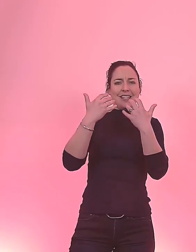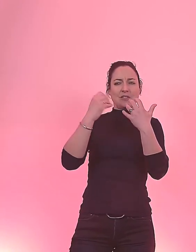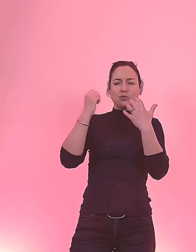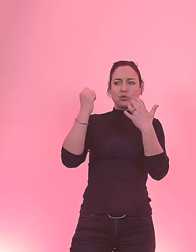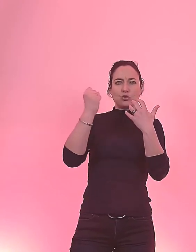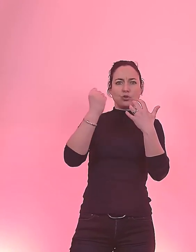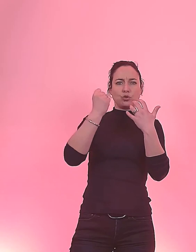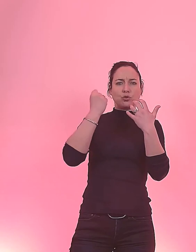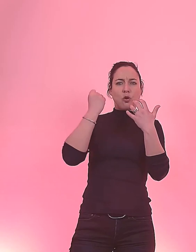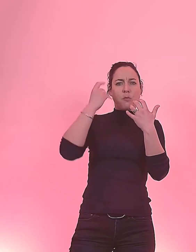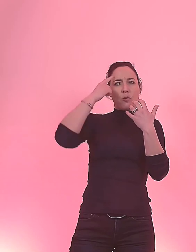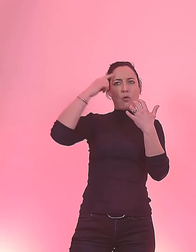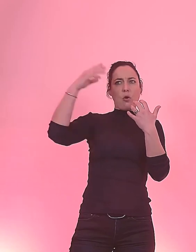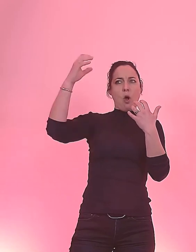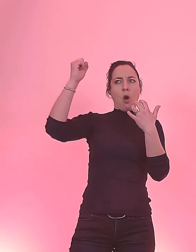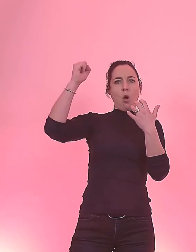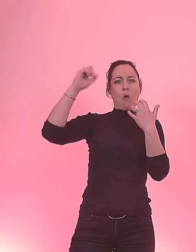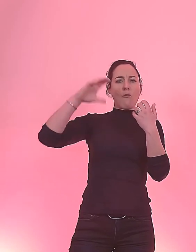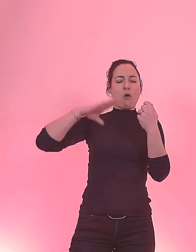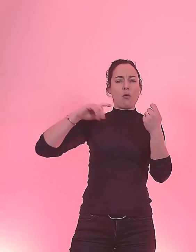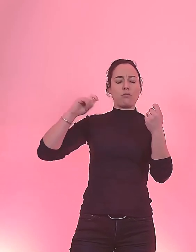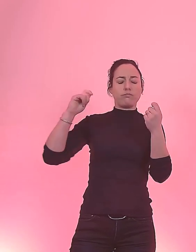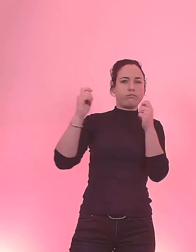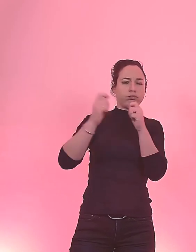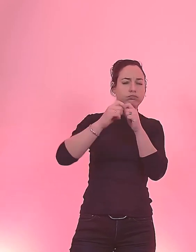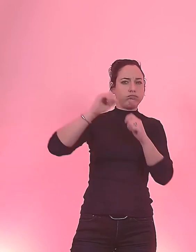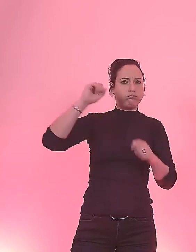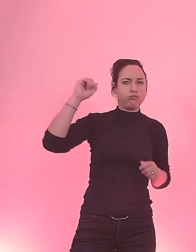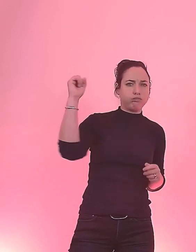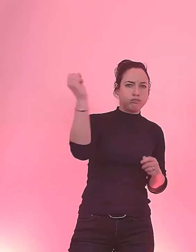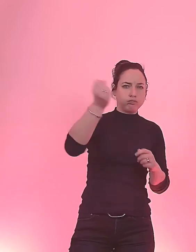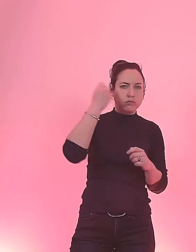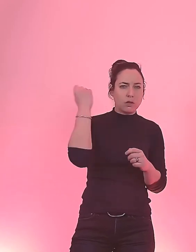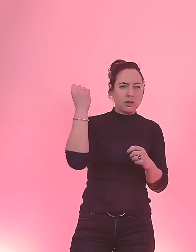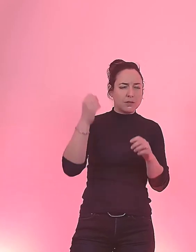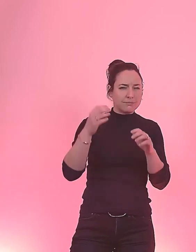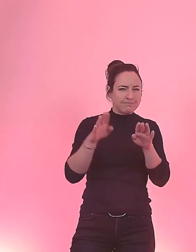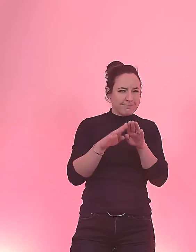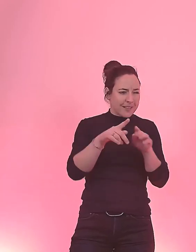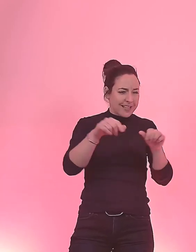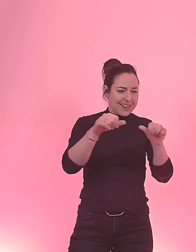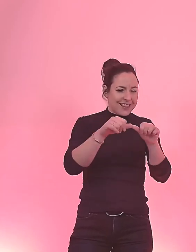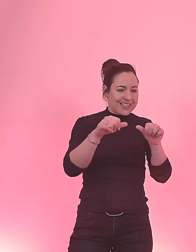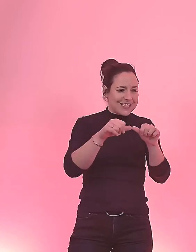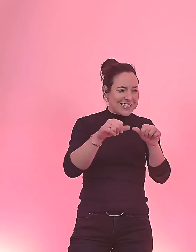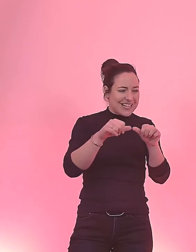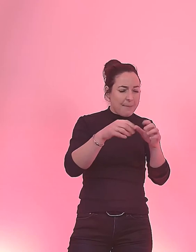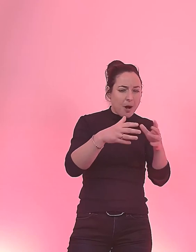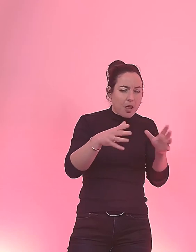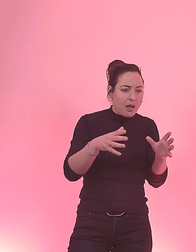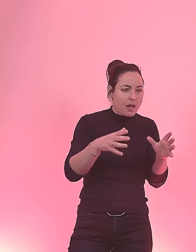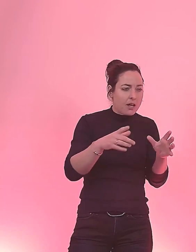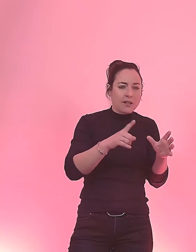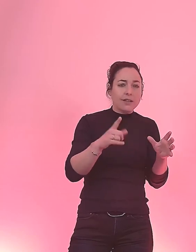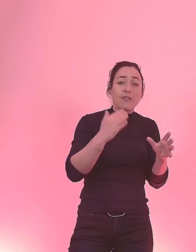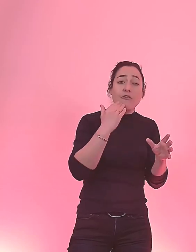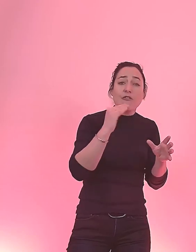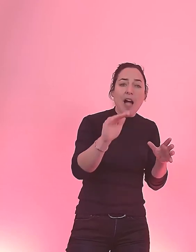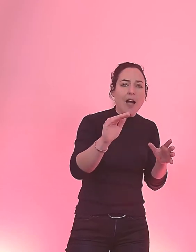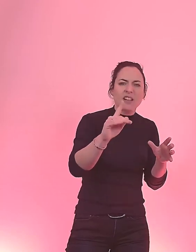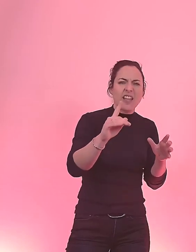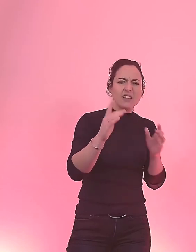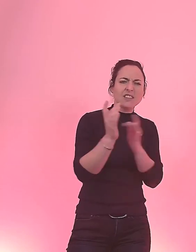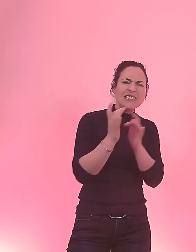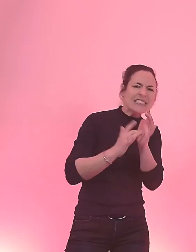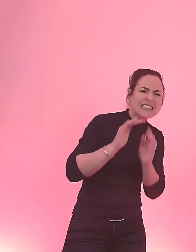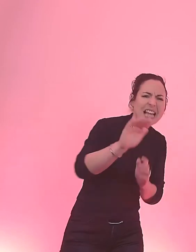zet en dat is dat is wat hier gebeurt als de discipelen niet zozeer meer en beleef de vraag stel hem in de huizen roep jezus kan